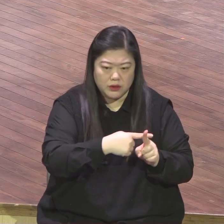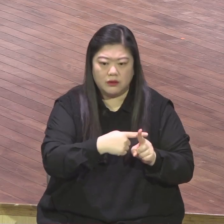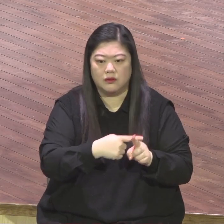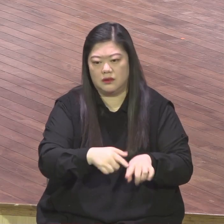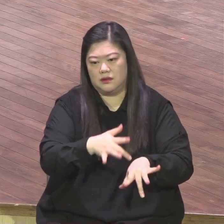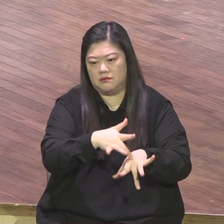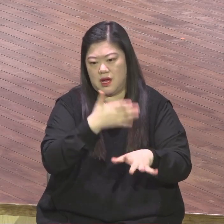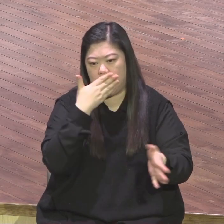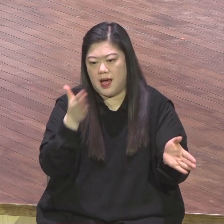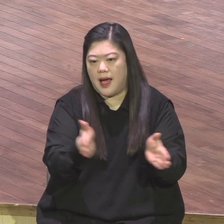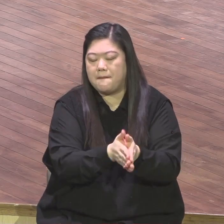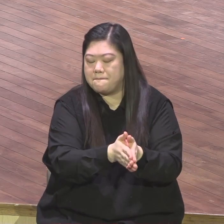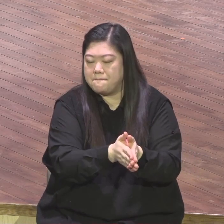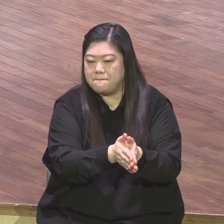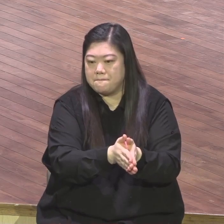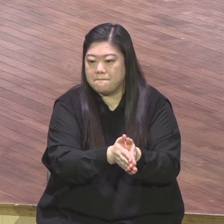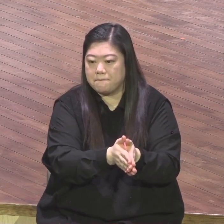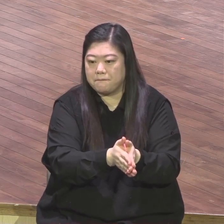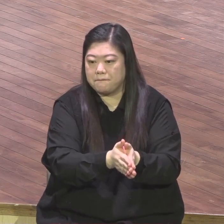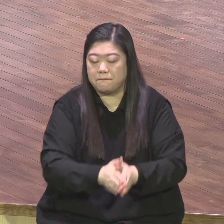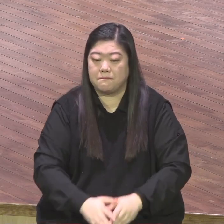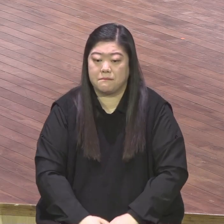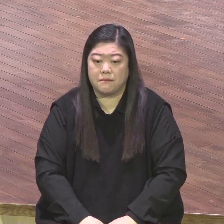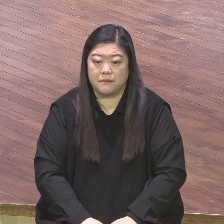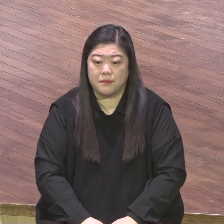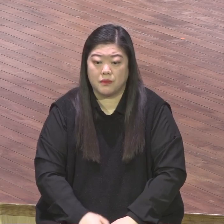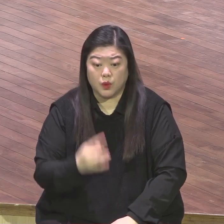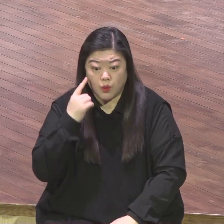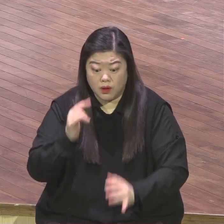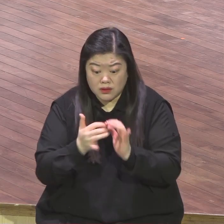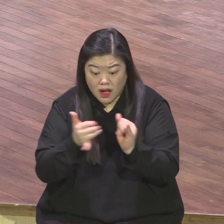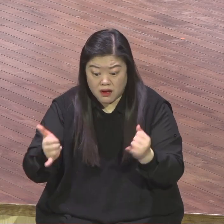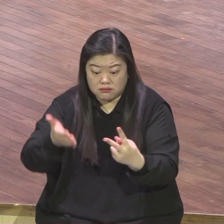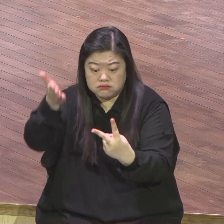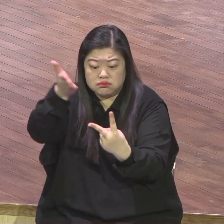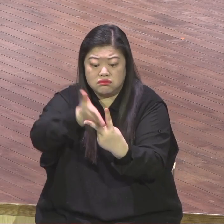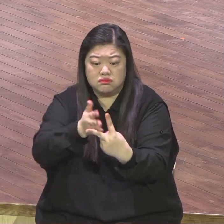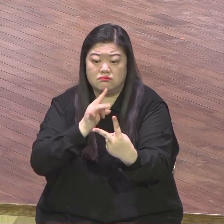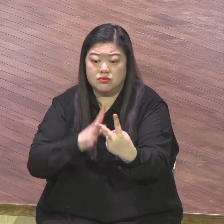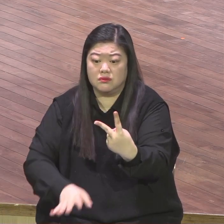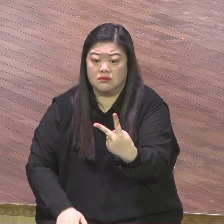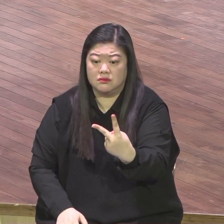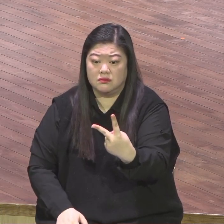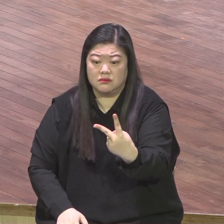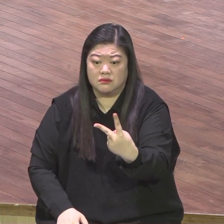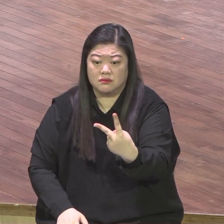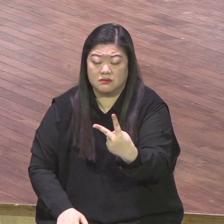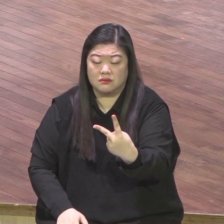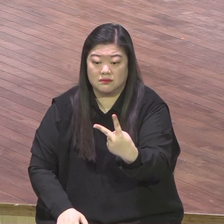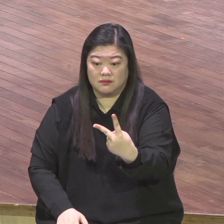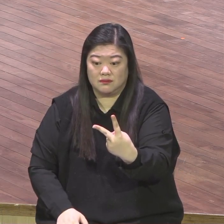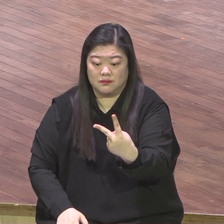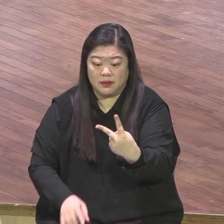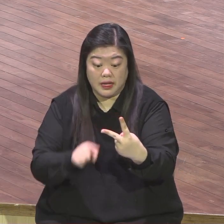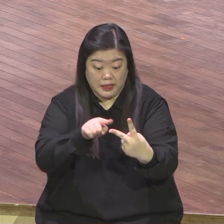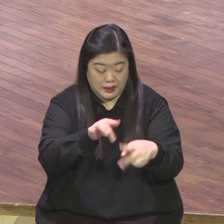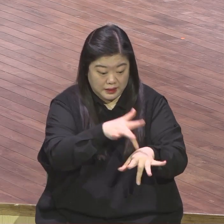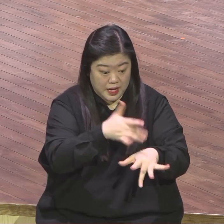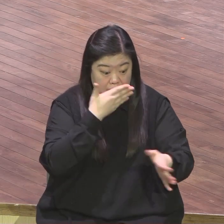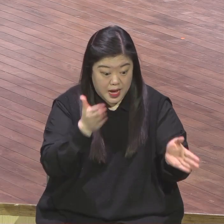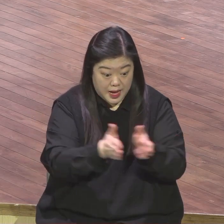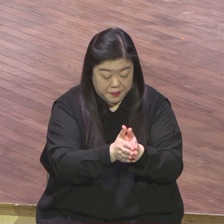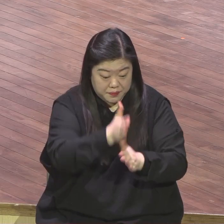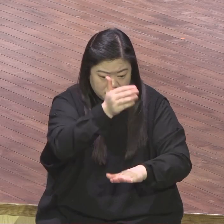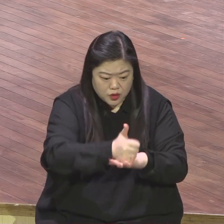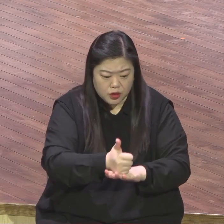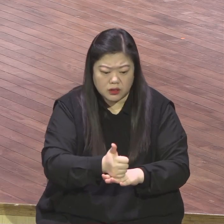합니다. 잡힌 대로 살게 돼 있잖아요. 그 결과 뭐요? 12가지 영적 문제. 12가지 영적